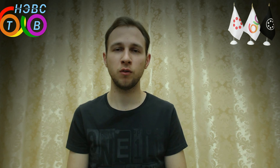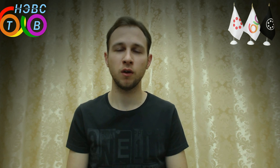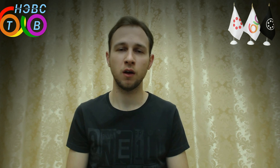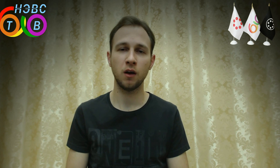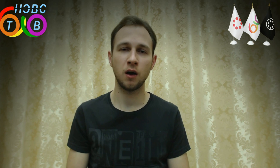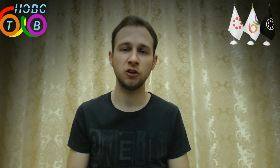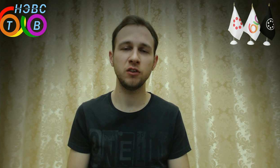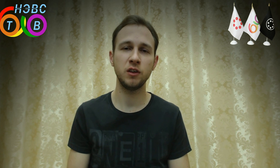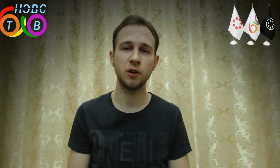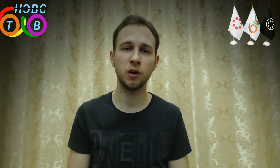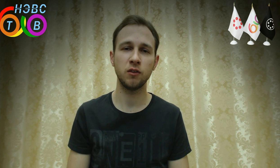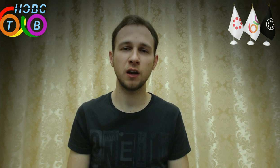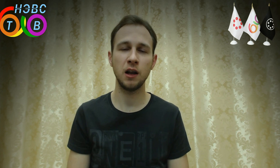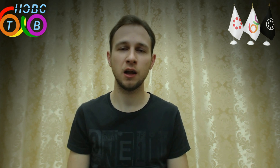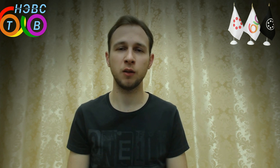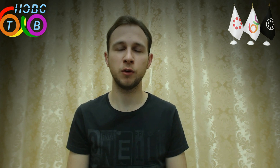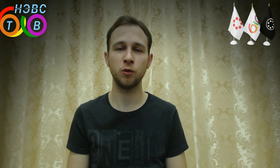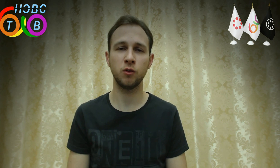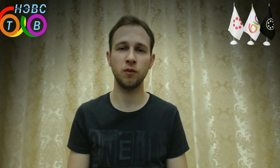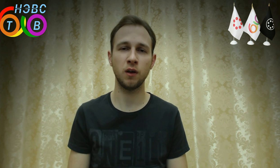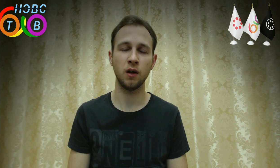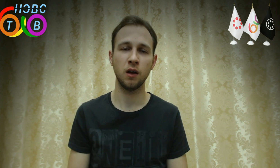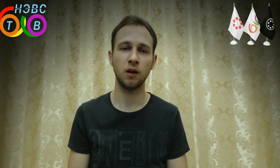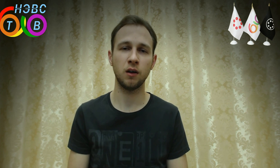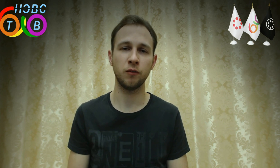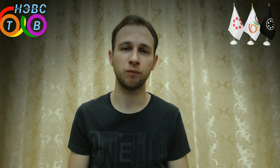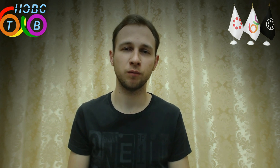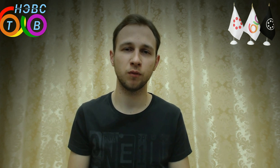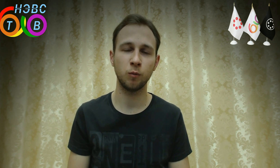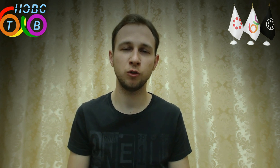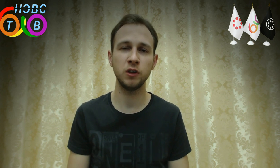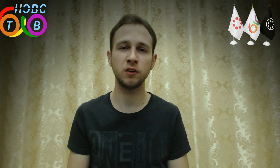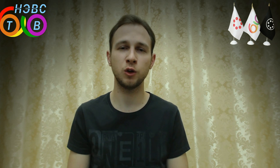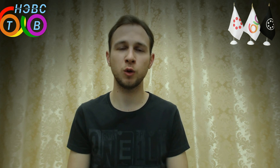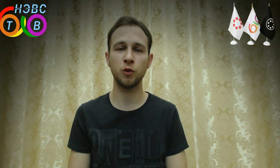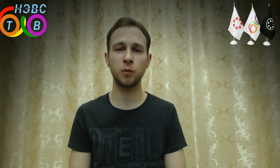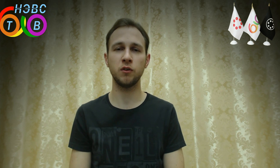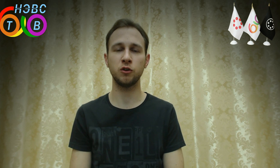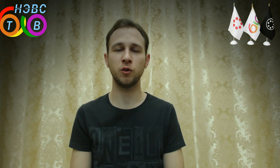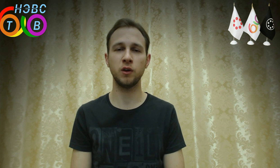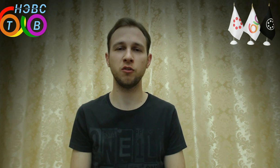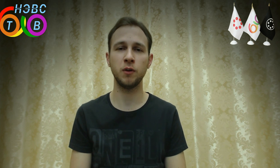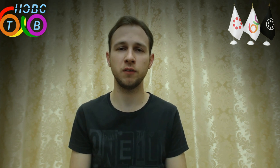есть очистить ее астрально от присутствия мужчины, с которым у нее произошло это в первый